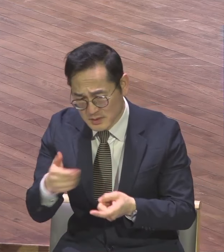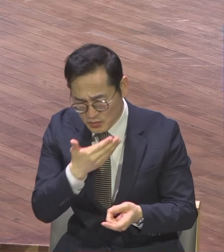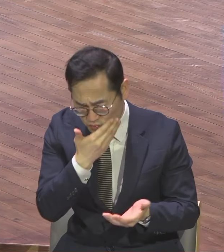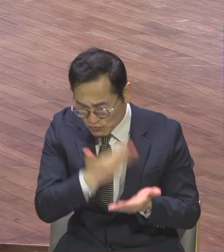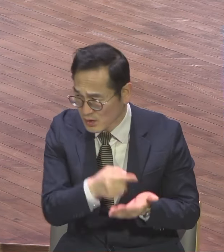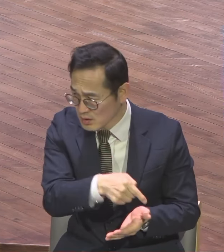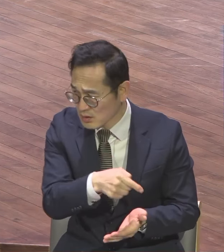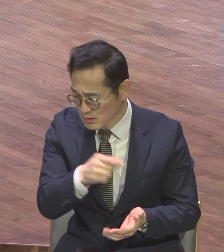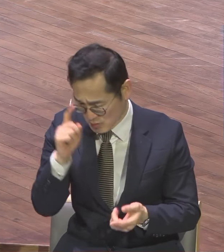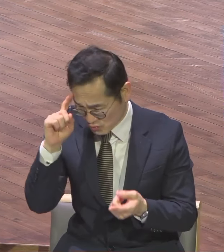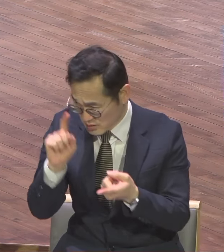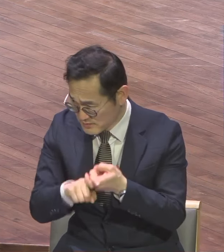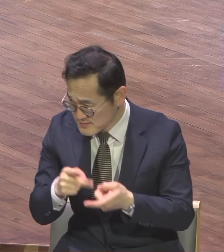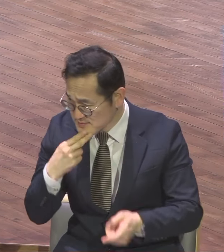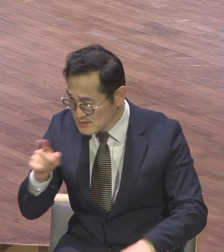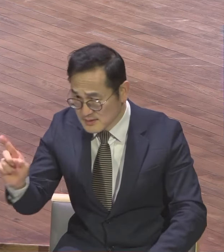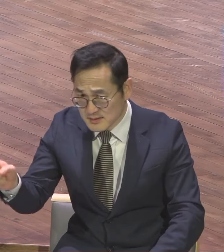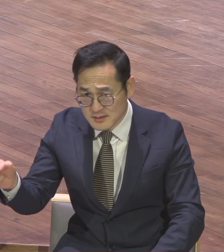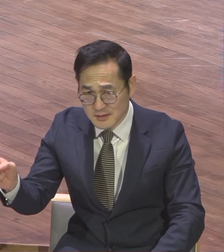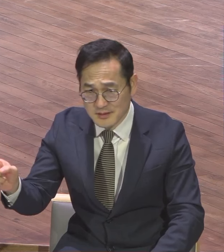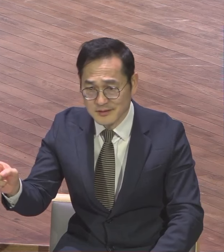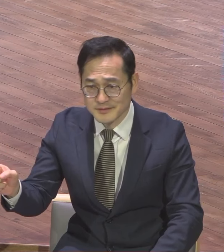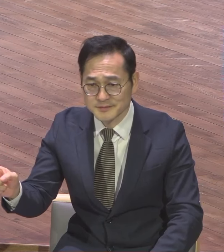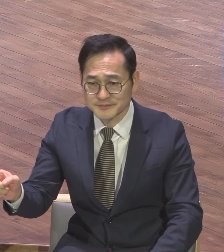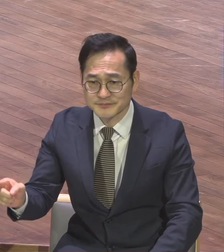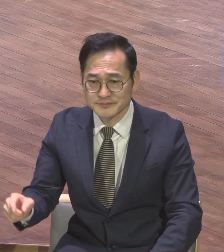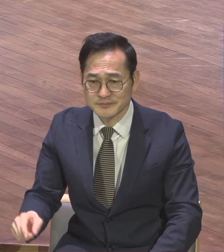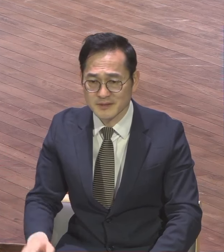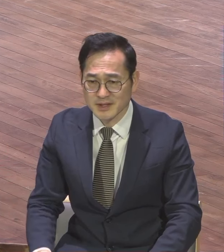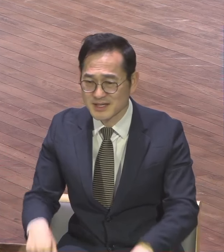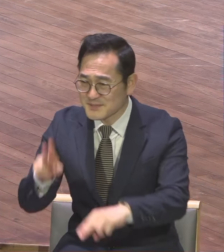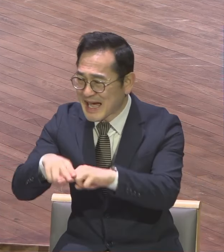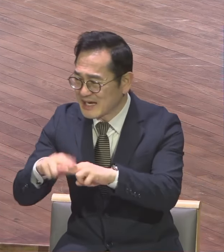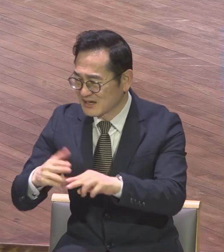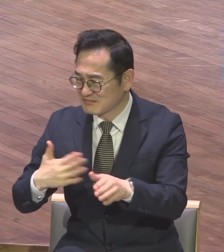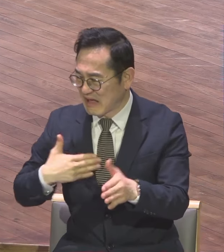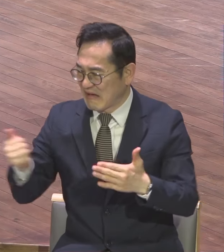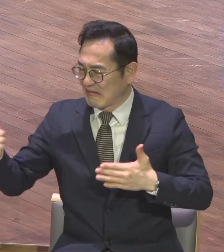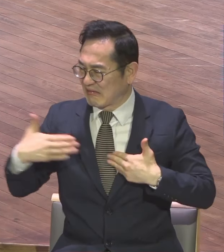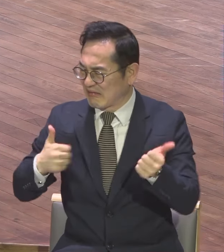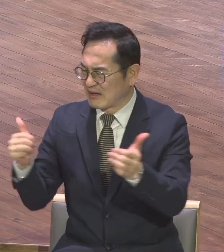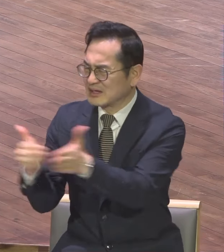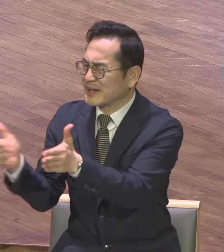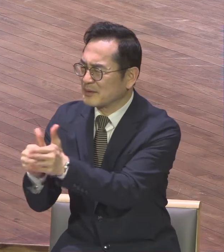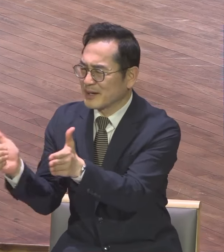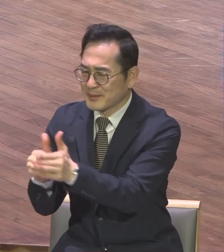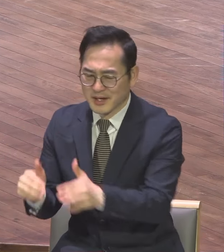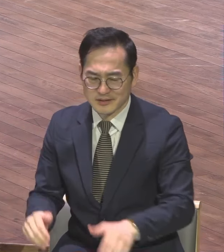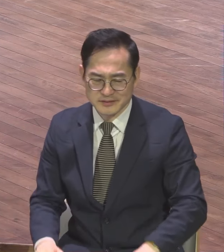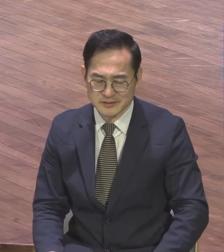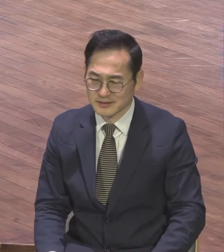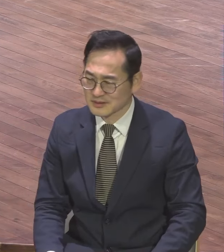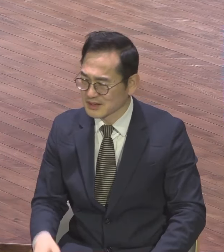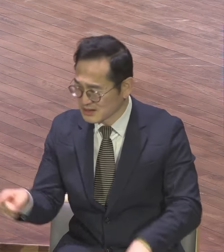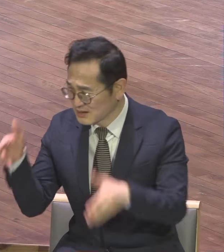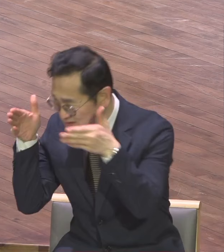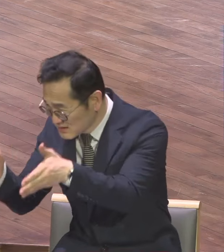소중한가? 다시 말하면 지금 자리 싸움하지 말고 본론 붙잡아라 그 말이에요. 본론